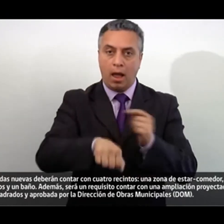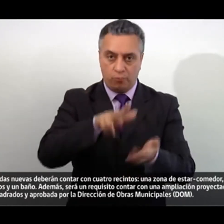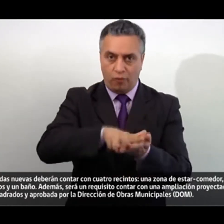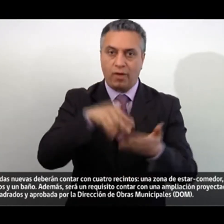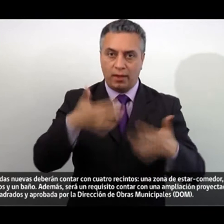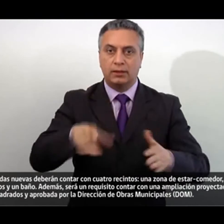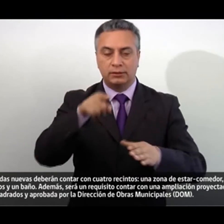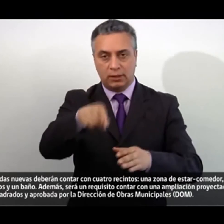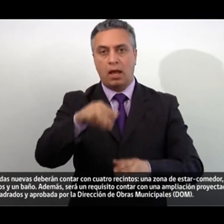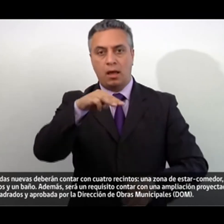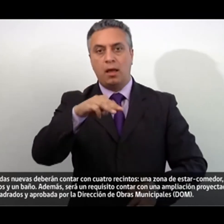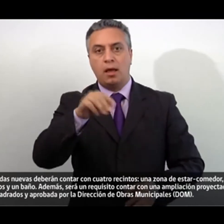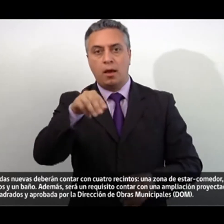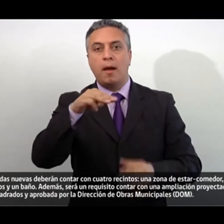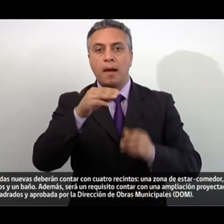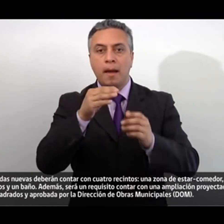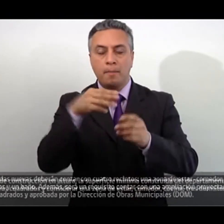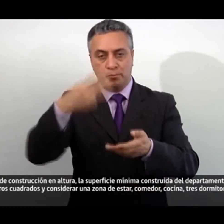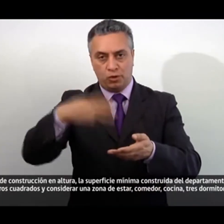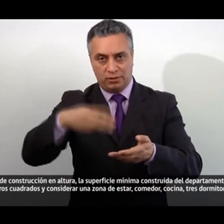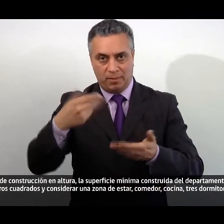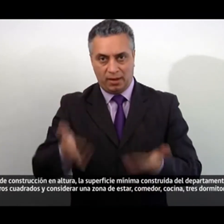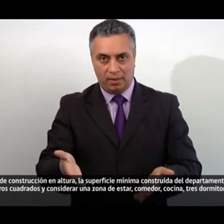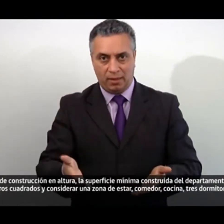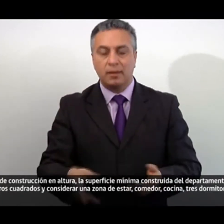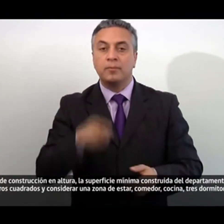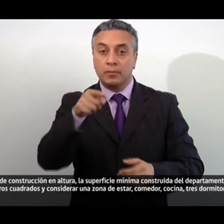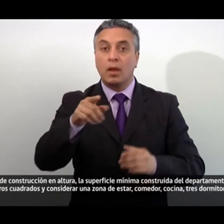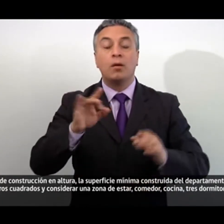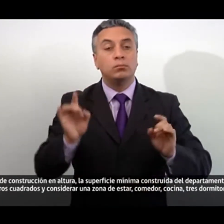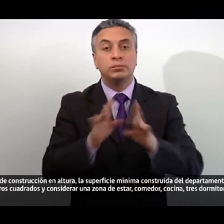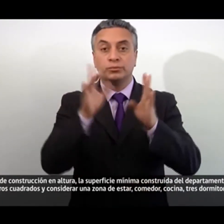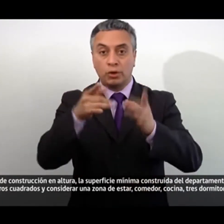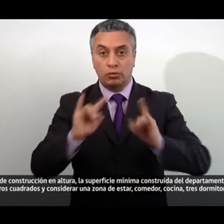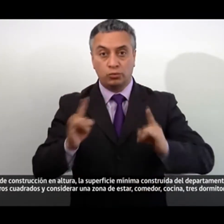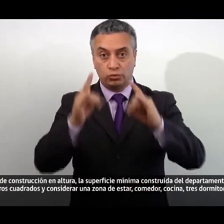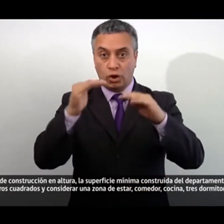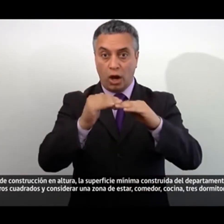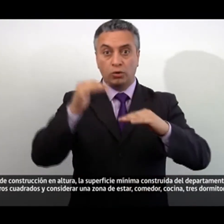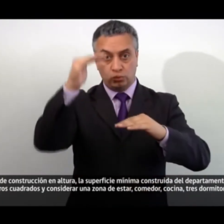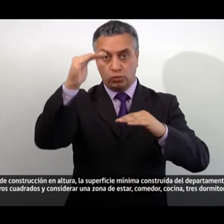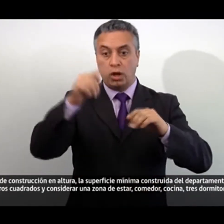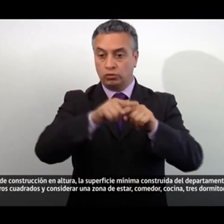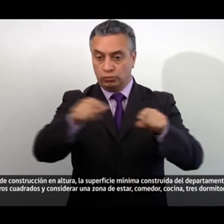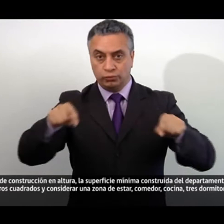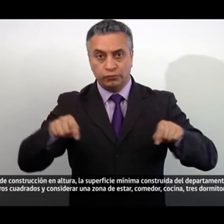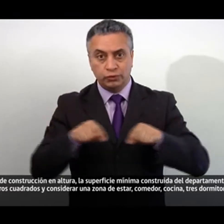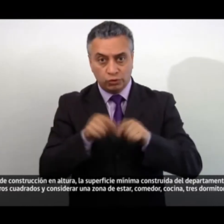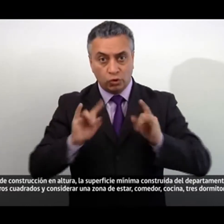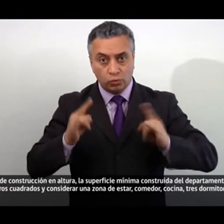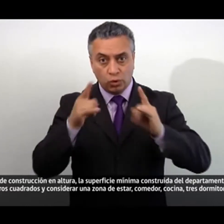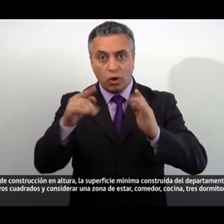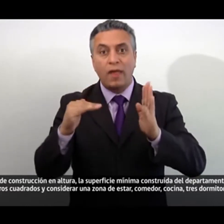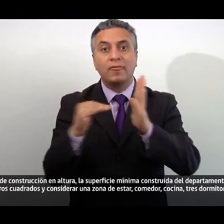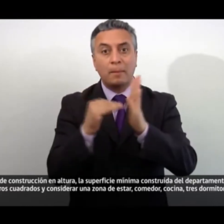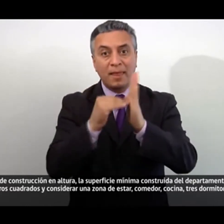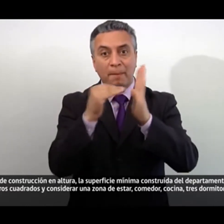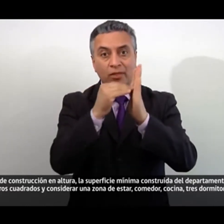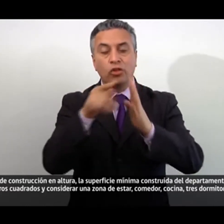Obras Municipales. En el caso de construcción en altura, la superficie mínima construida del departamento debe